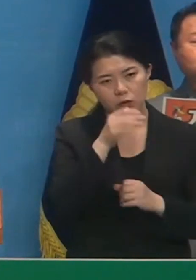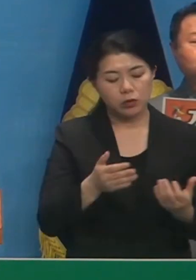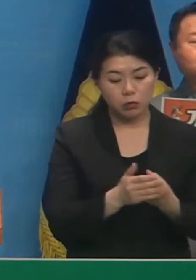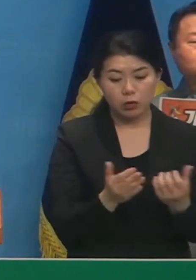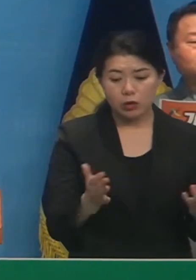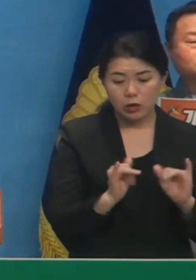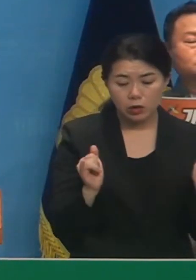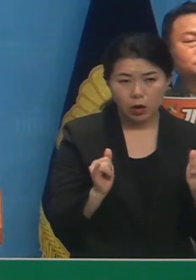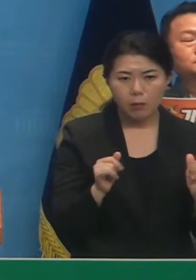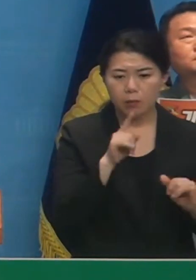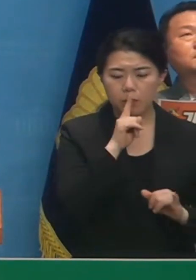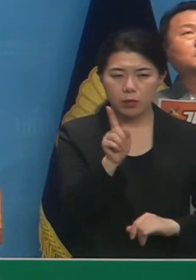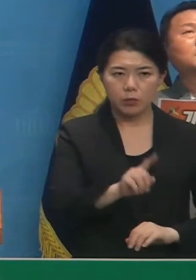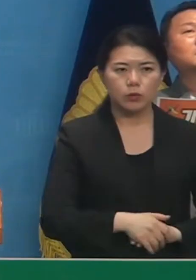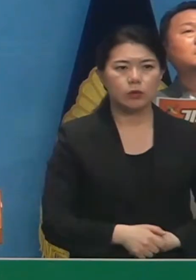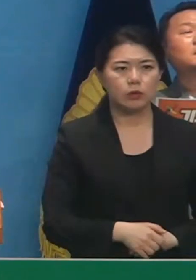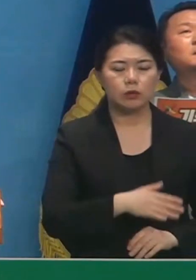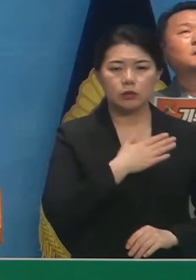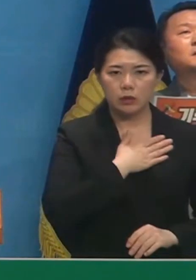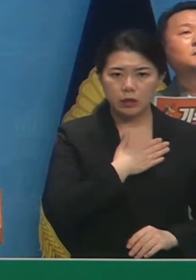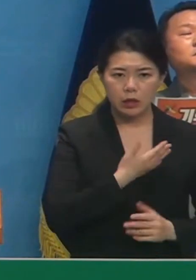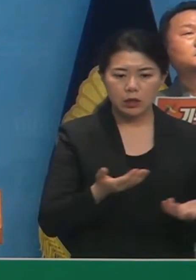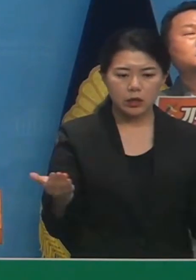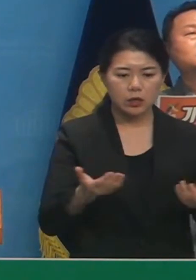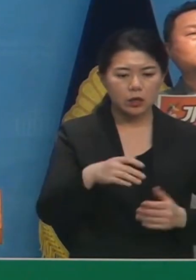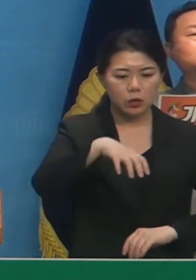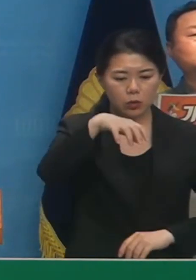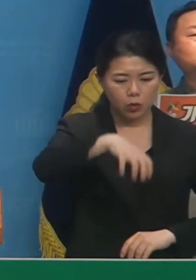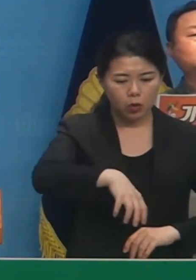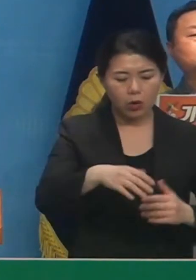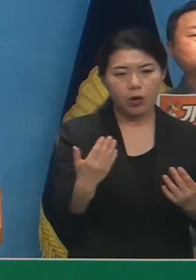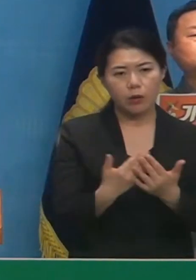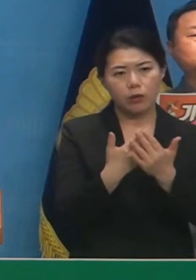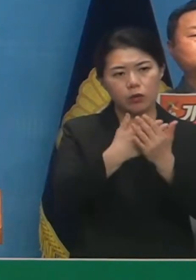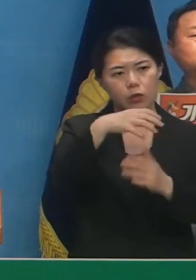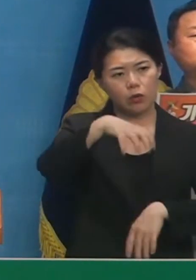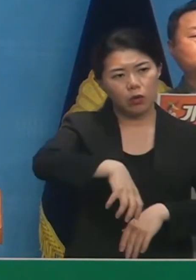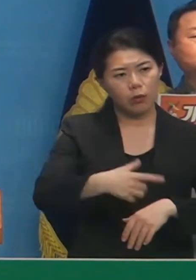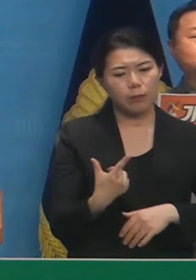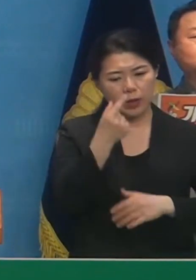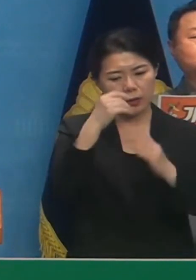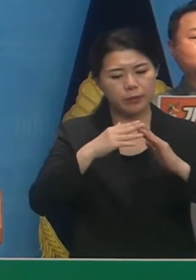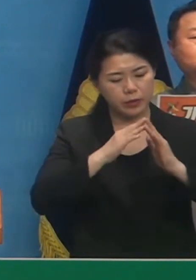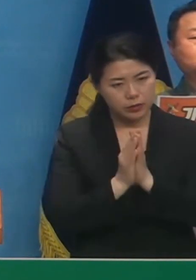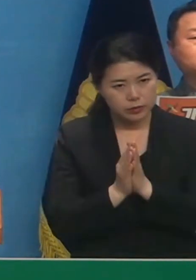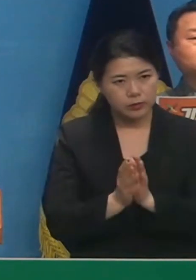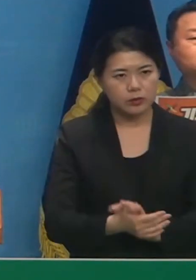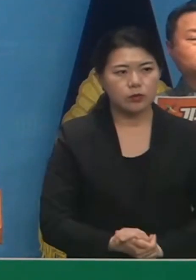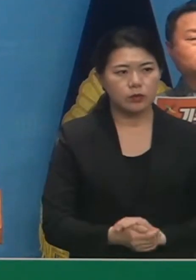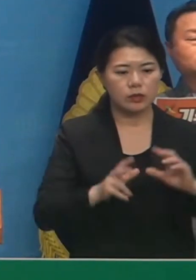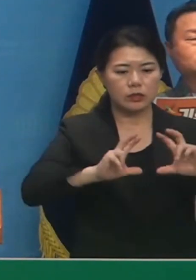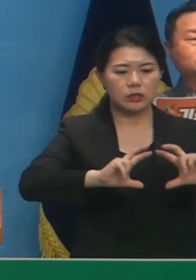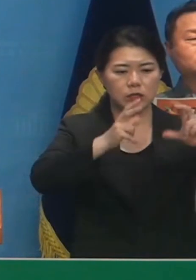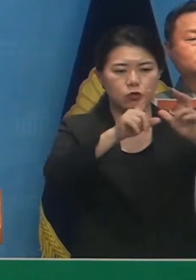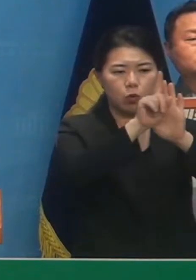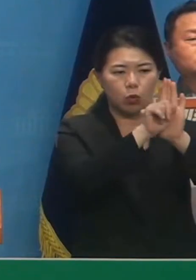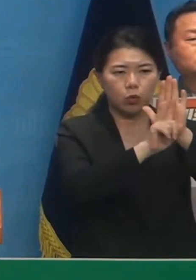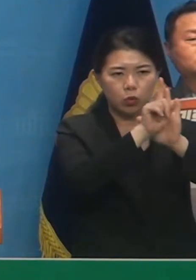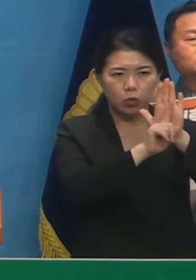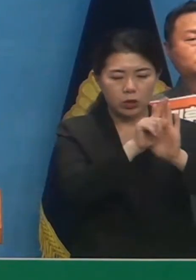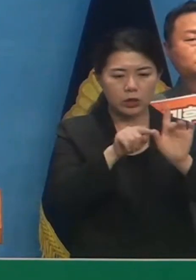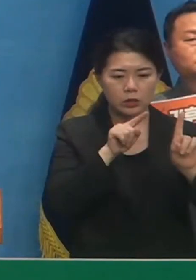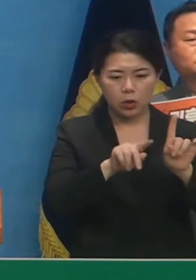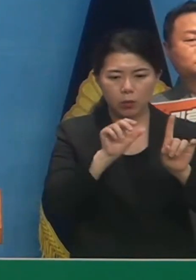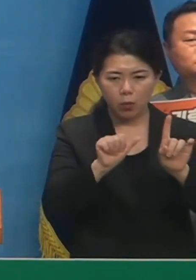이야기합니다. 자신이 일하는 발전소를 빠르게 폐쇄하고 지구온도